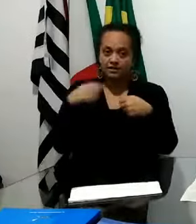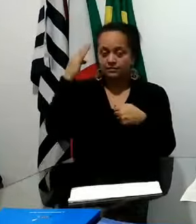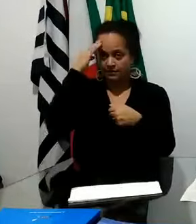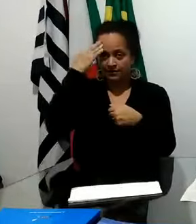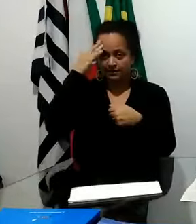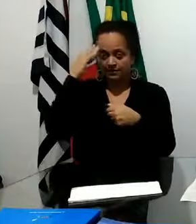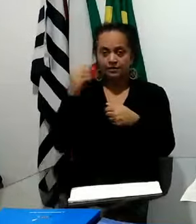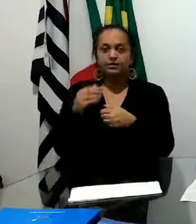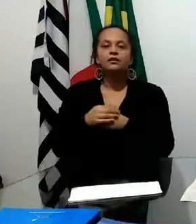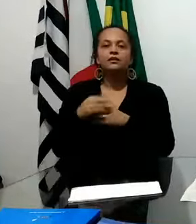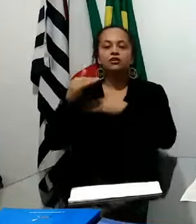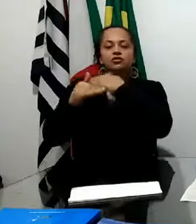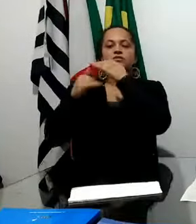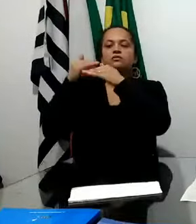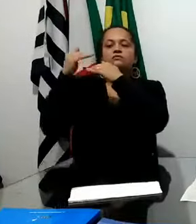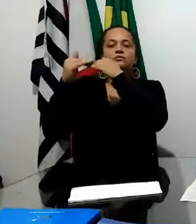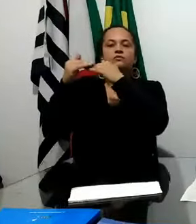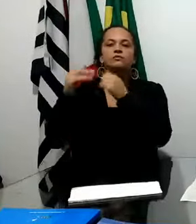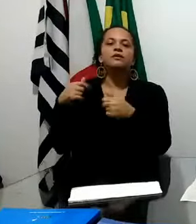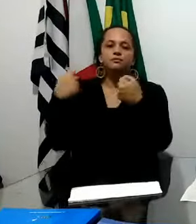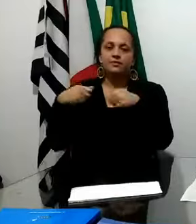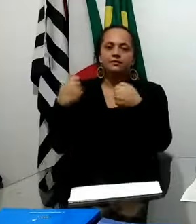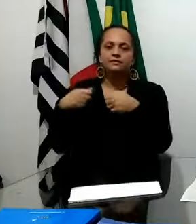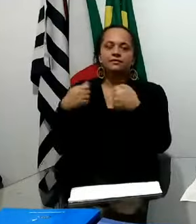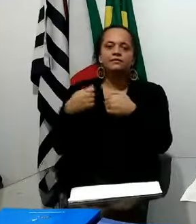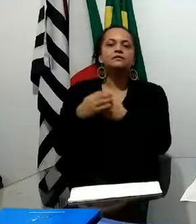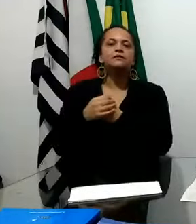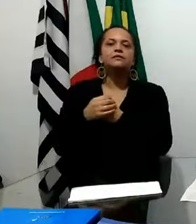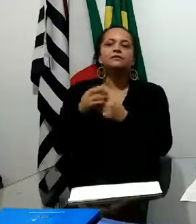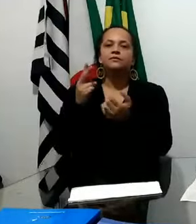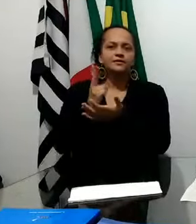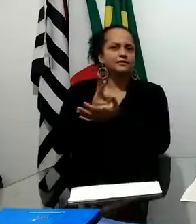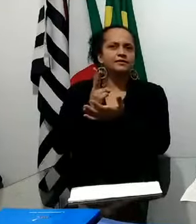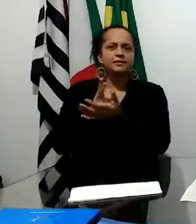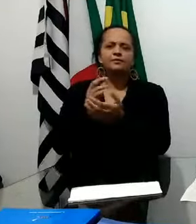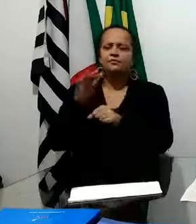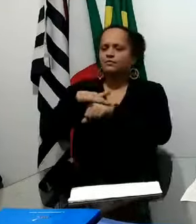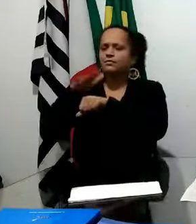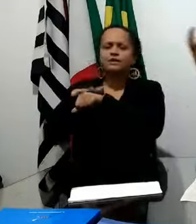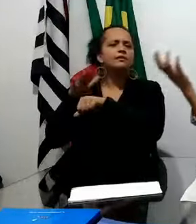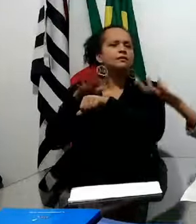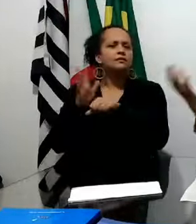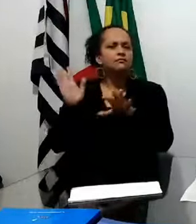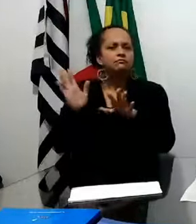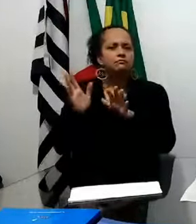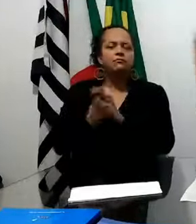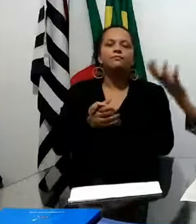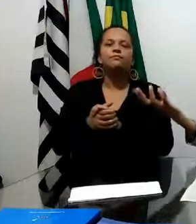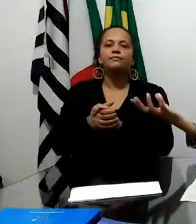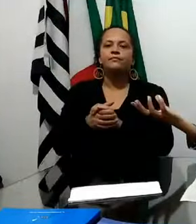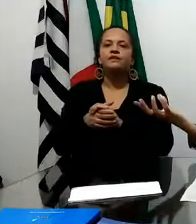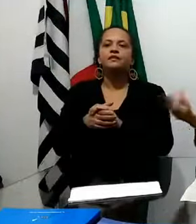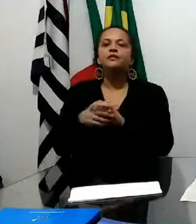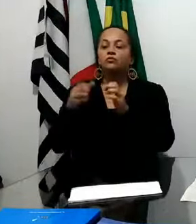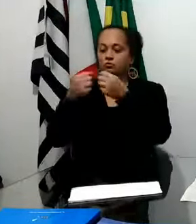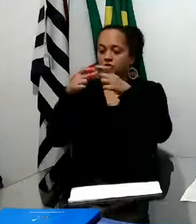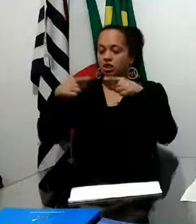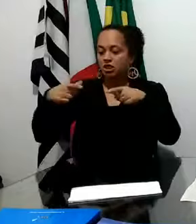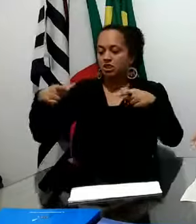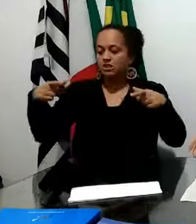crescer, desenvolver. E desenvolvimento fala de algo interno. Crescimento é uma expansão, uma coisa externa, o crescimento,